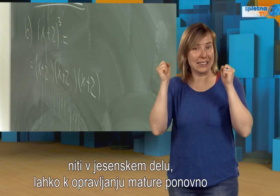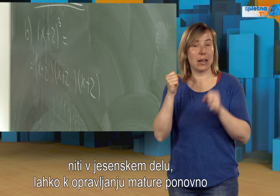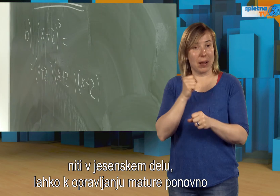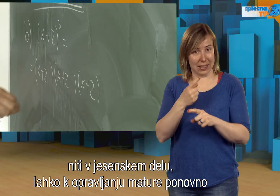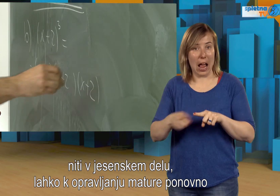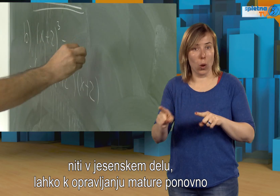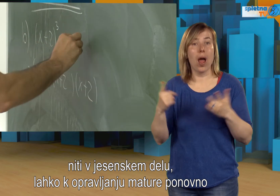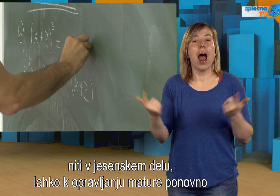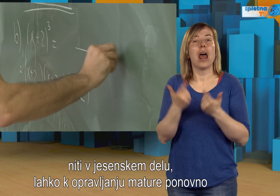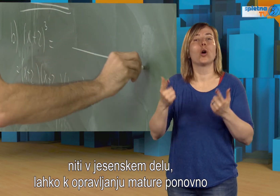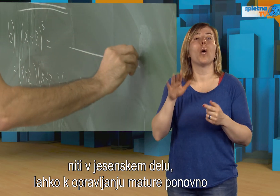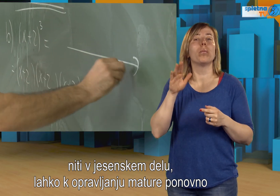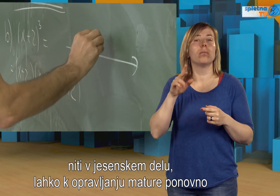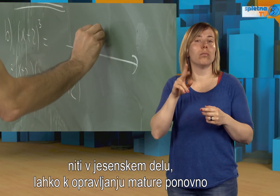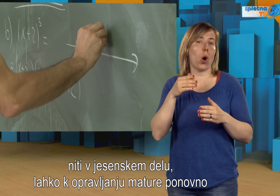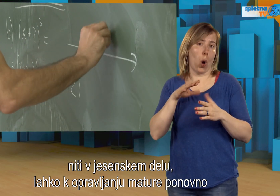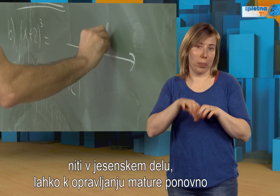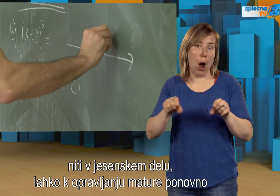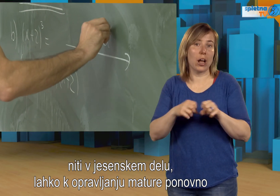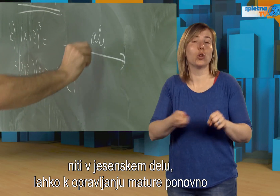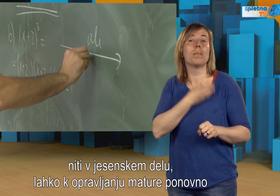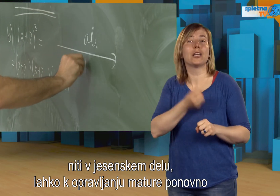mature ponovno pristopi prihodnje šolsko leto.